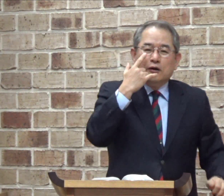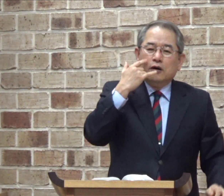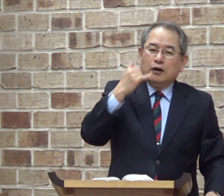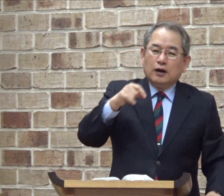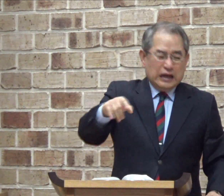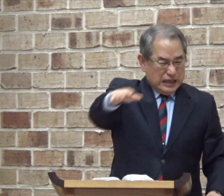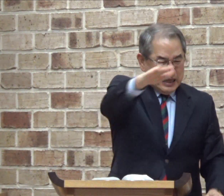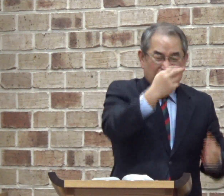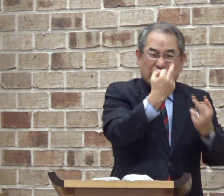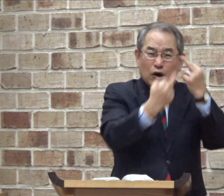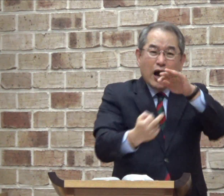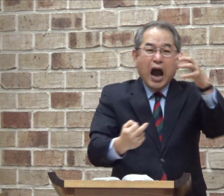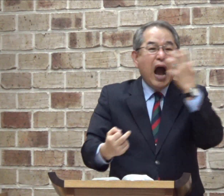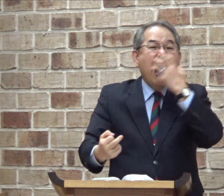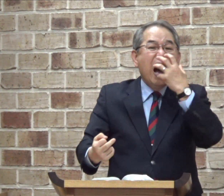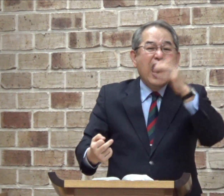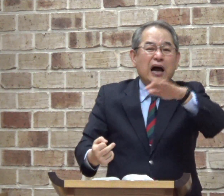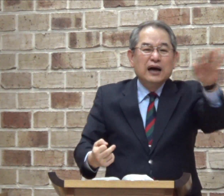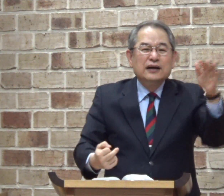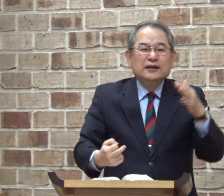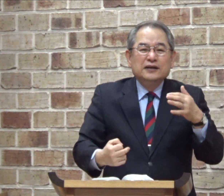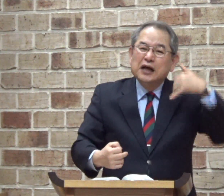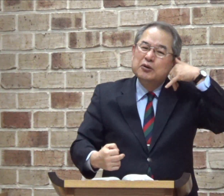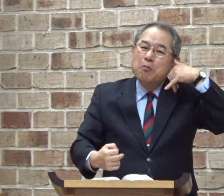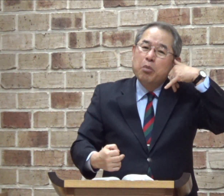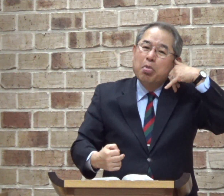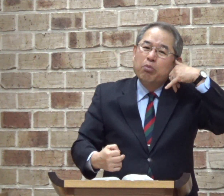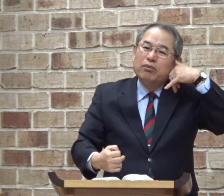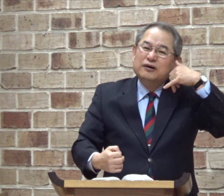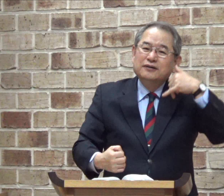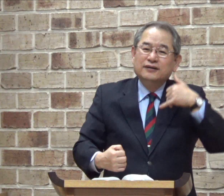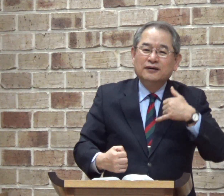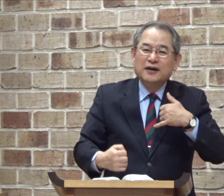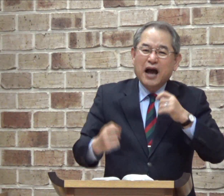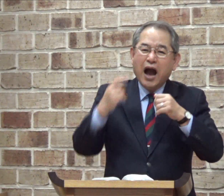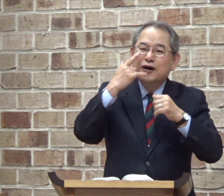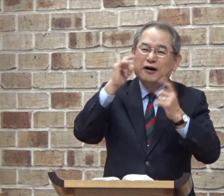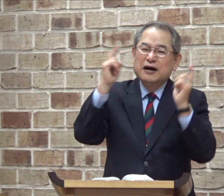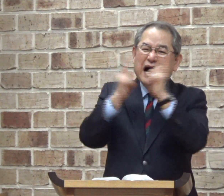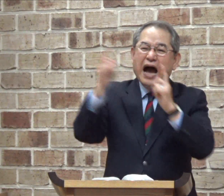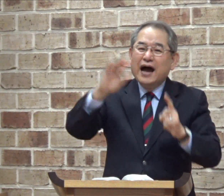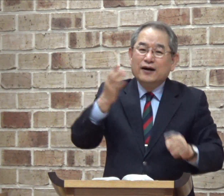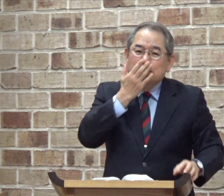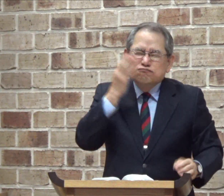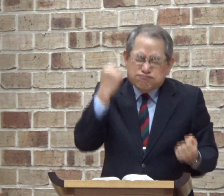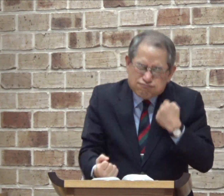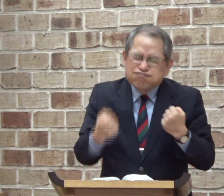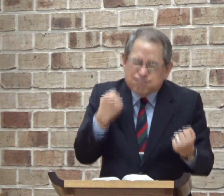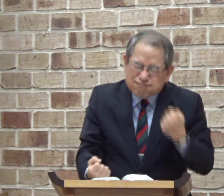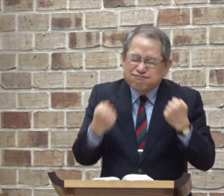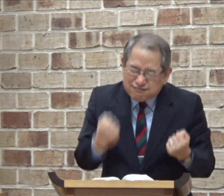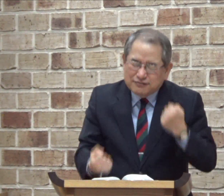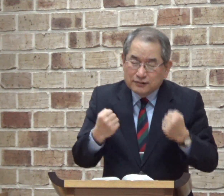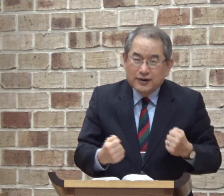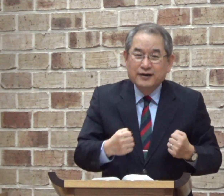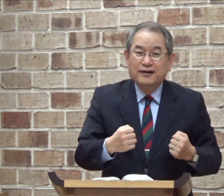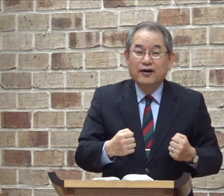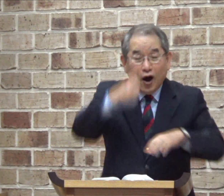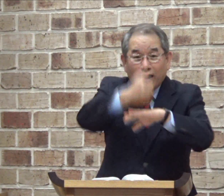청인들은 부모님과 통화할 수 있으니까 잘 찾아뵙지도 않습니다. 근데 어떤 농아인 자녀는 전 통화를 못해서 부모님을 자주 찾아뵙다가